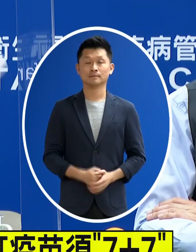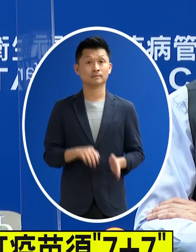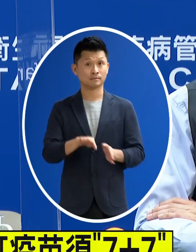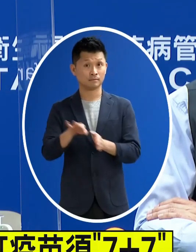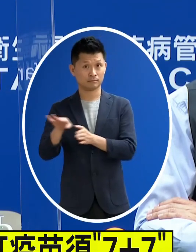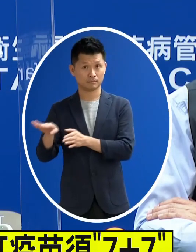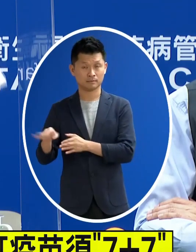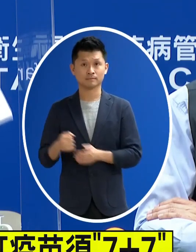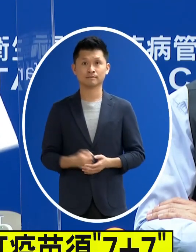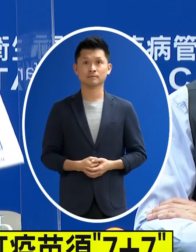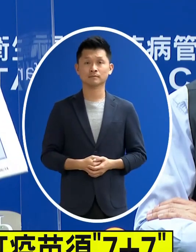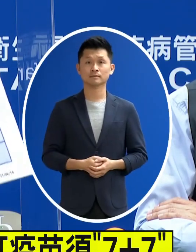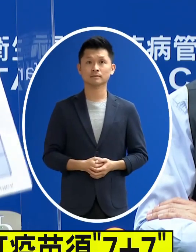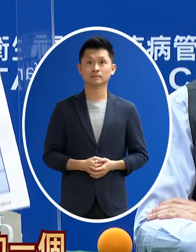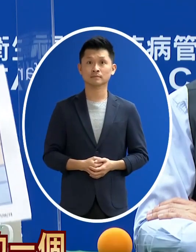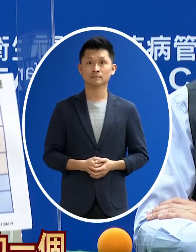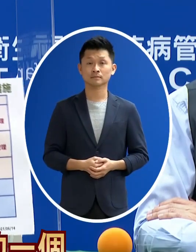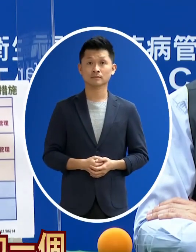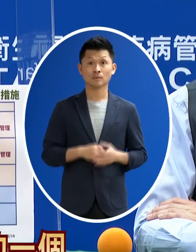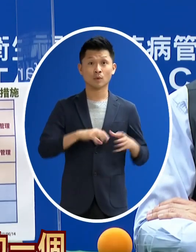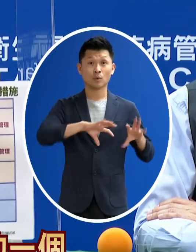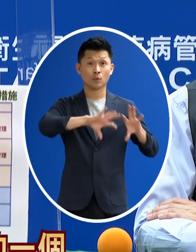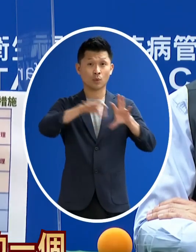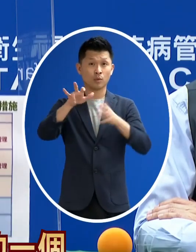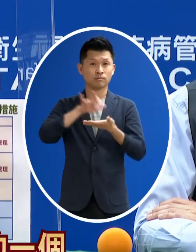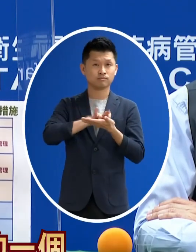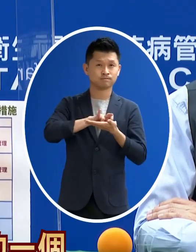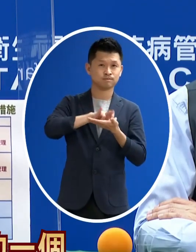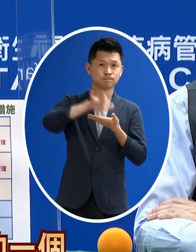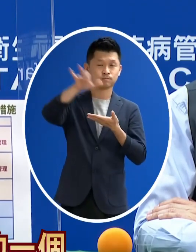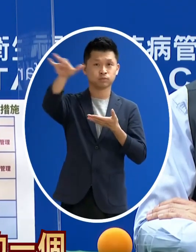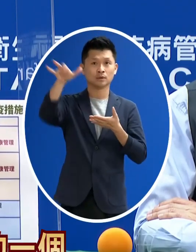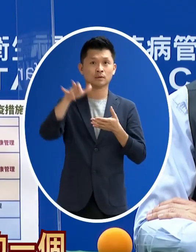于国际的航空的一个航空